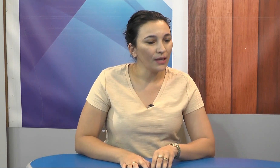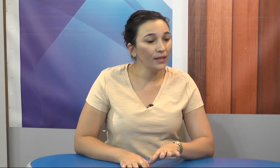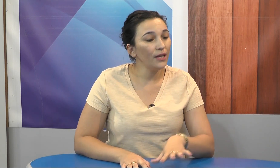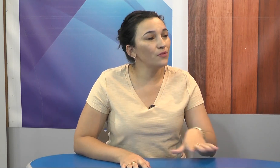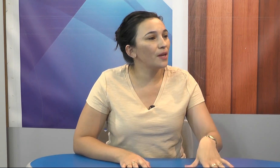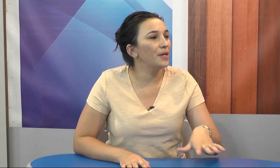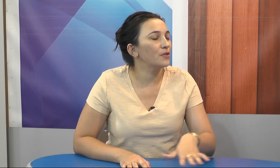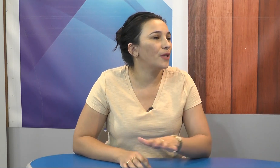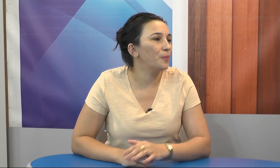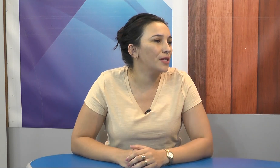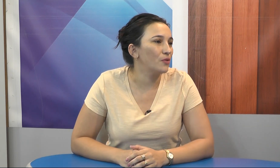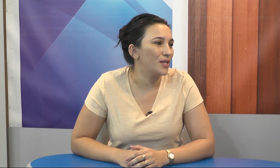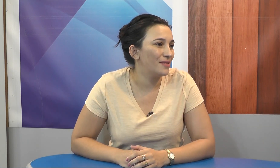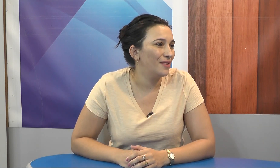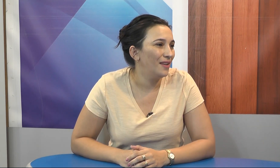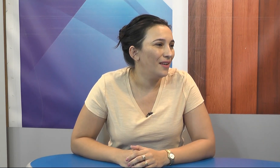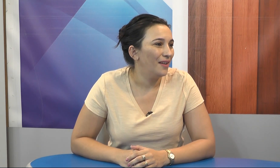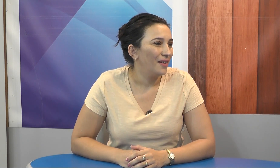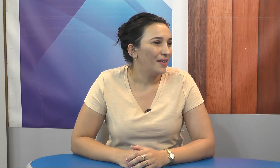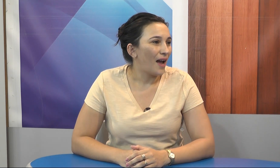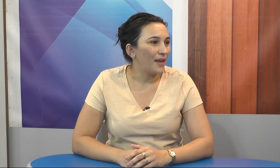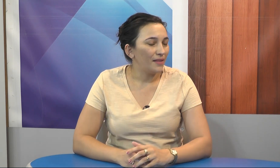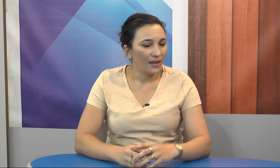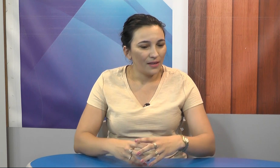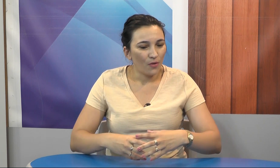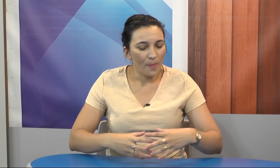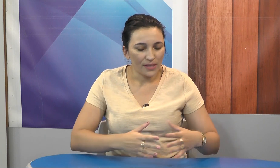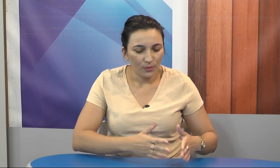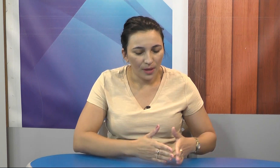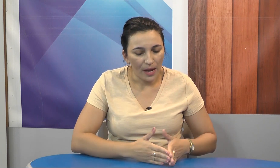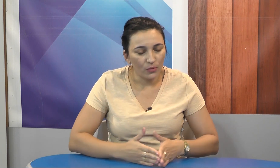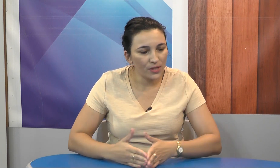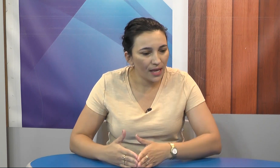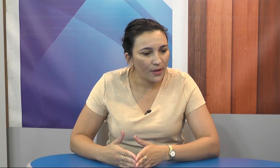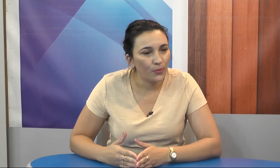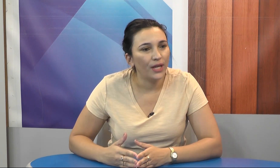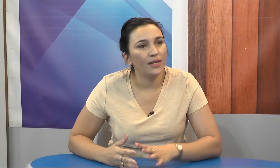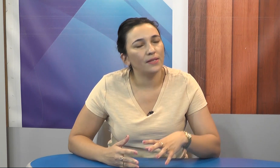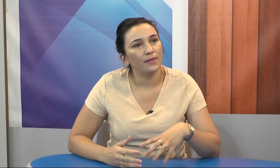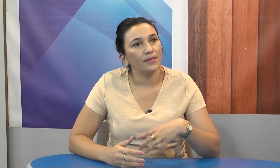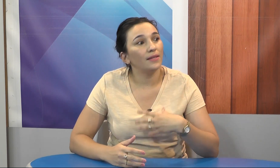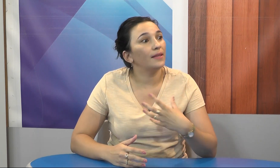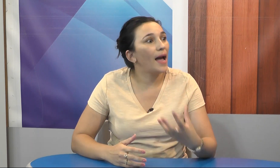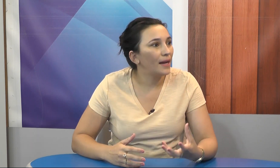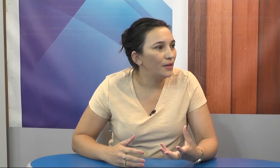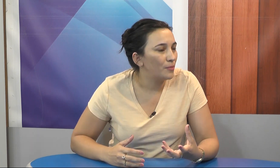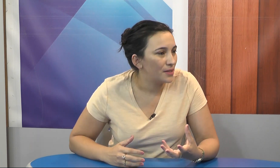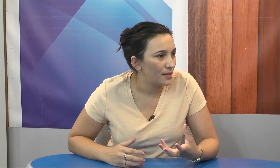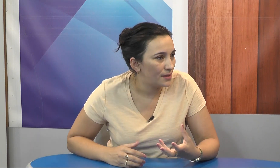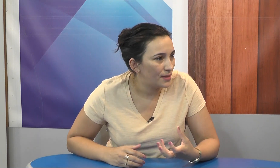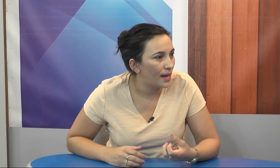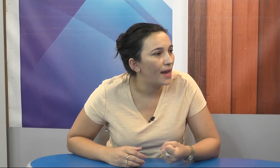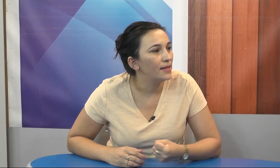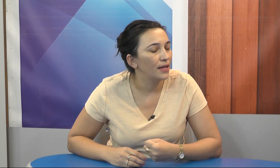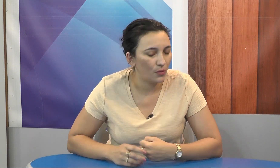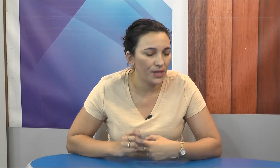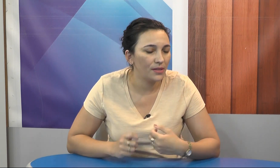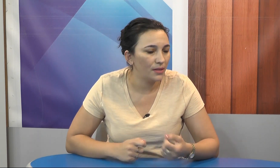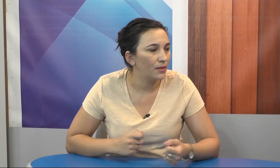ele não sabia as 4 operações. Aí ter que começar um trabalho do zero com eles, ensinar a língua brasileira de sinais. Ele conhecia